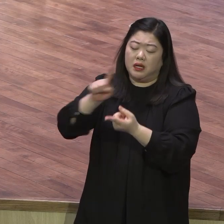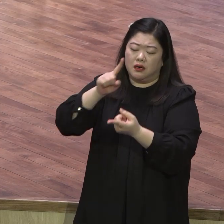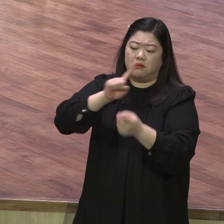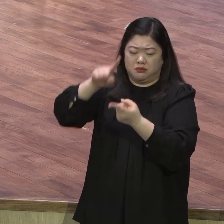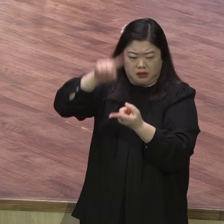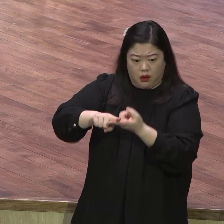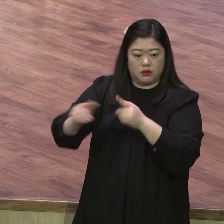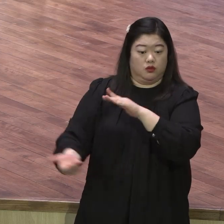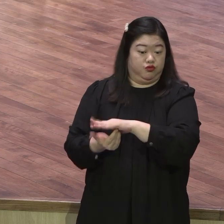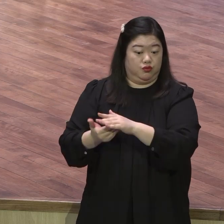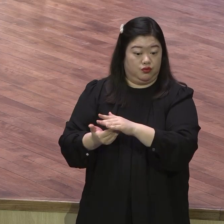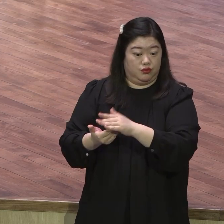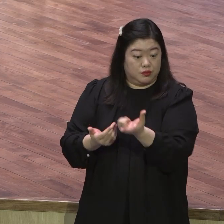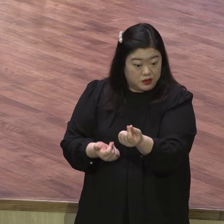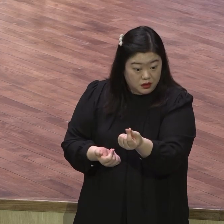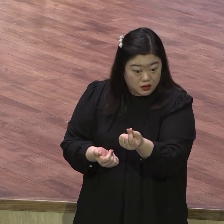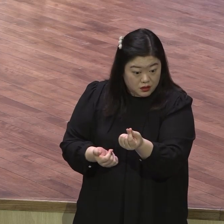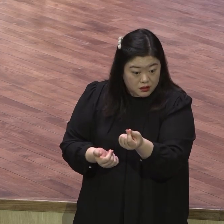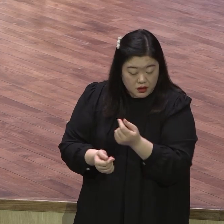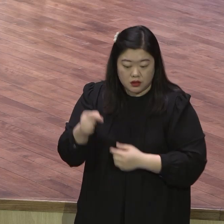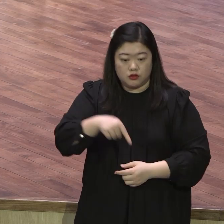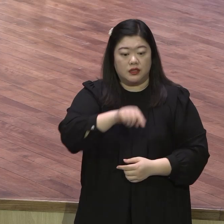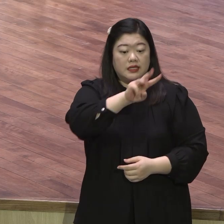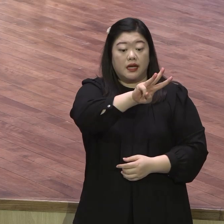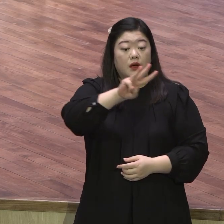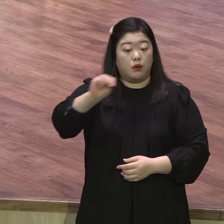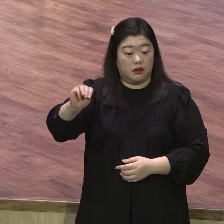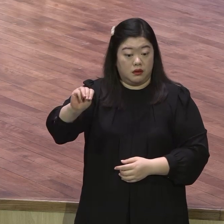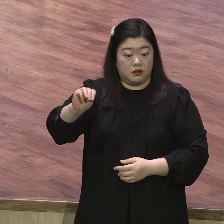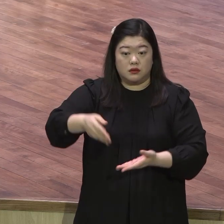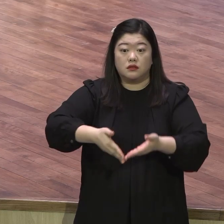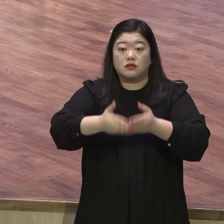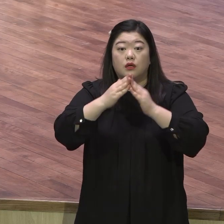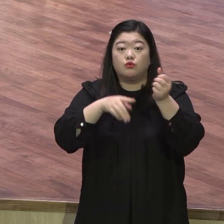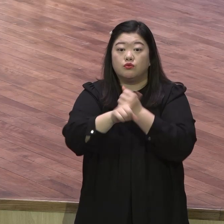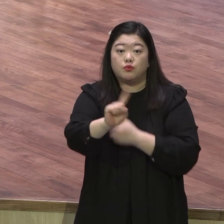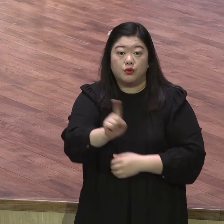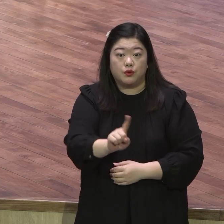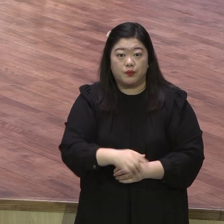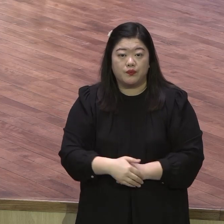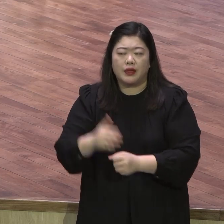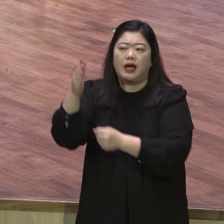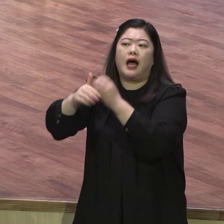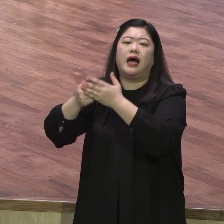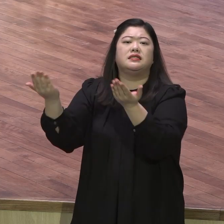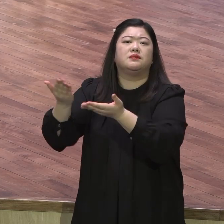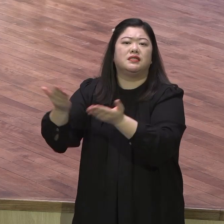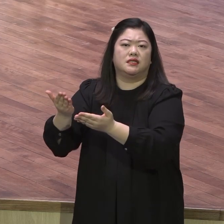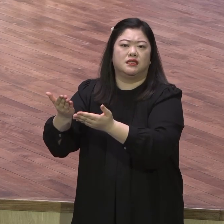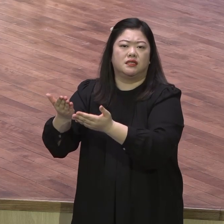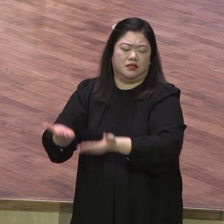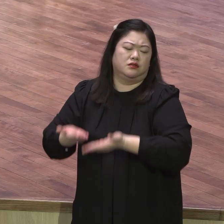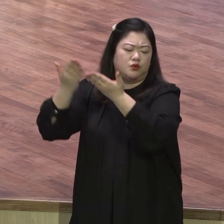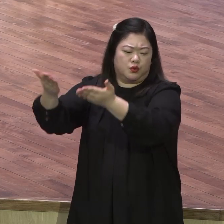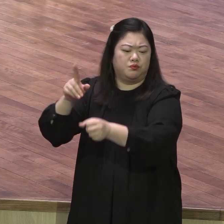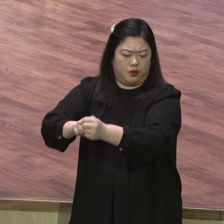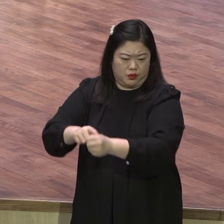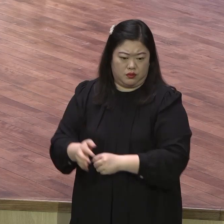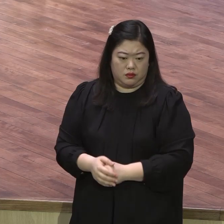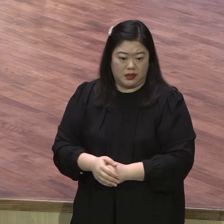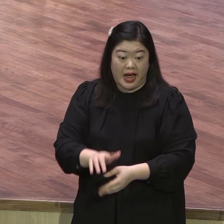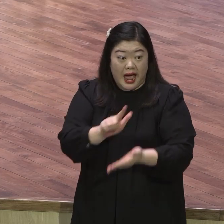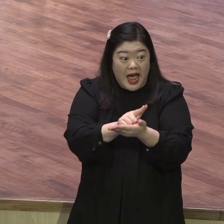우리의 존재의 이유가 뭐냐. 하나님의 이를 이루기 위한 거예요. 사람의 마음 맡아주려고 누구 기분 좋게